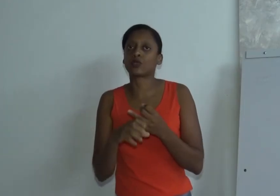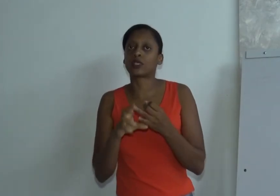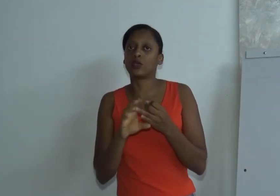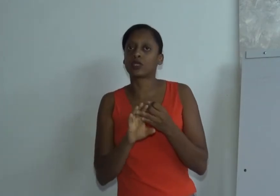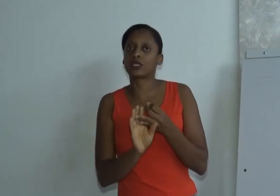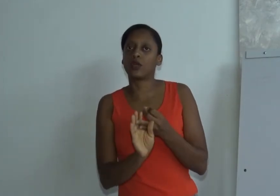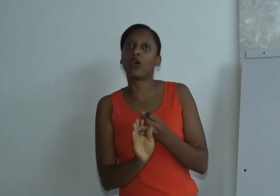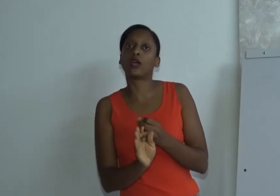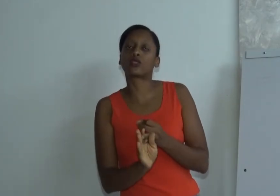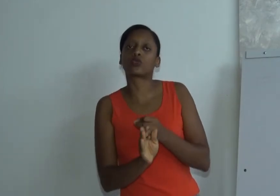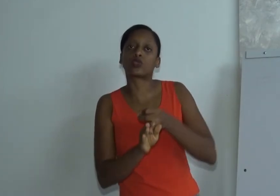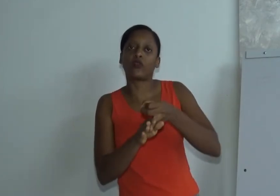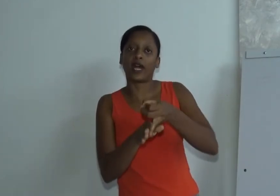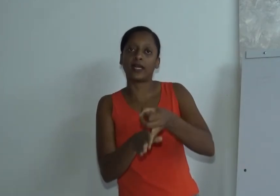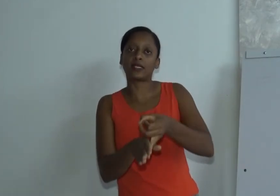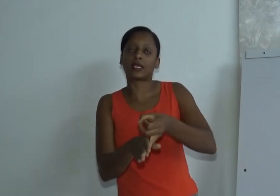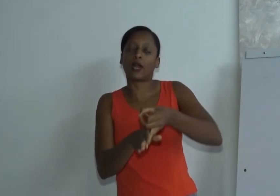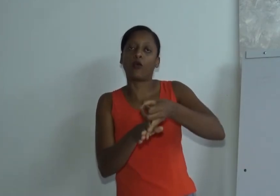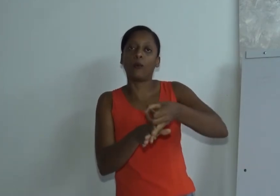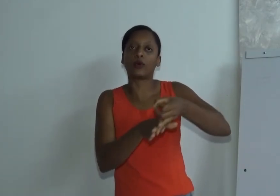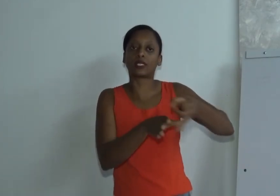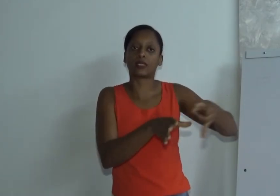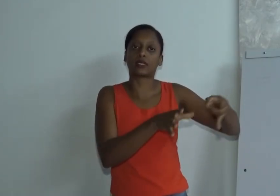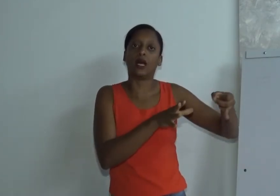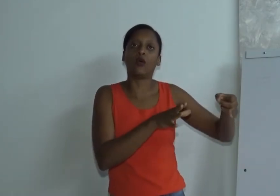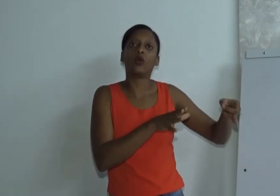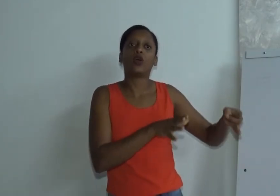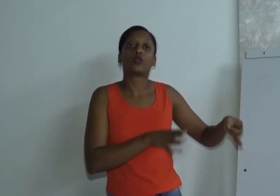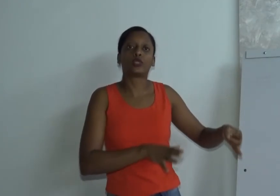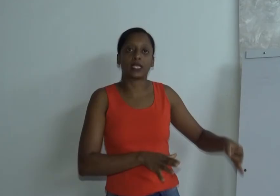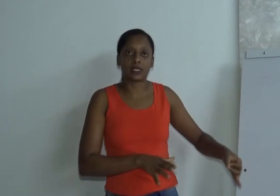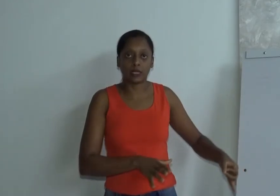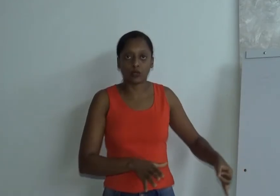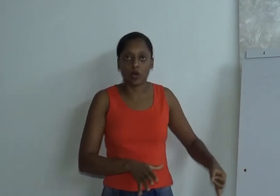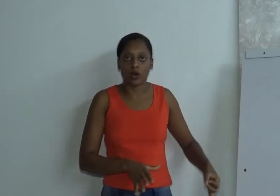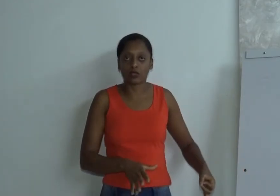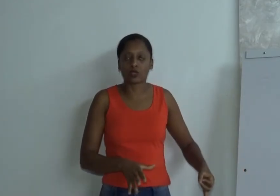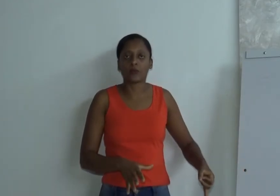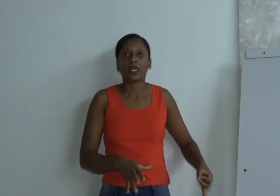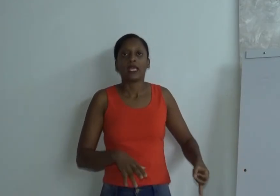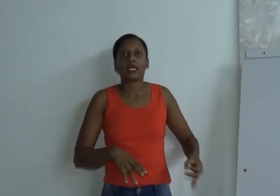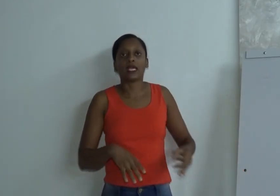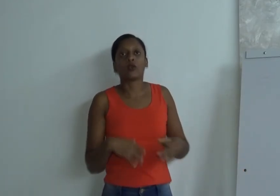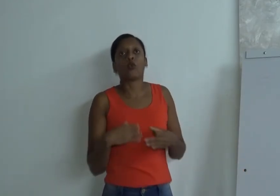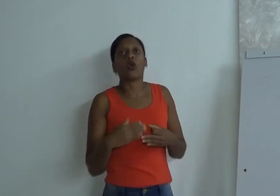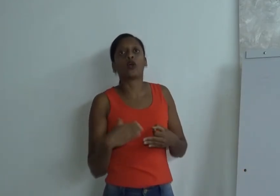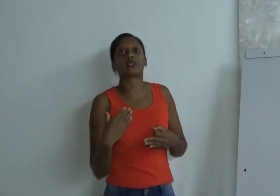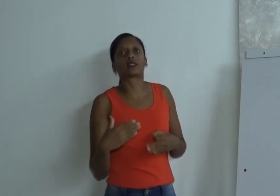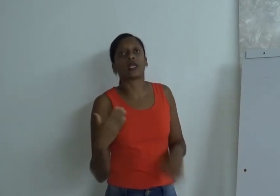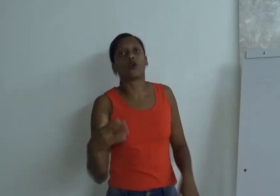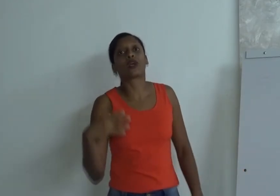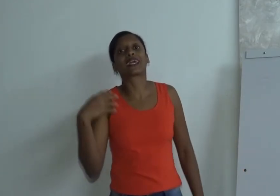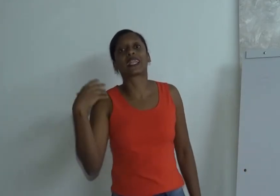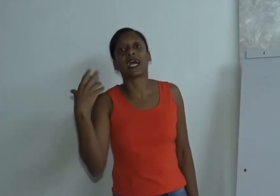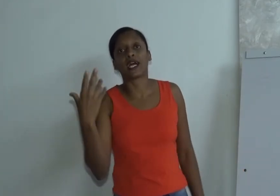osteoblastos e osteócitos faz a composição do tecido ósseo. E o